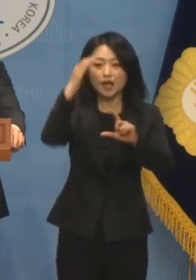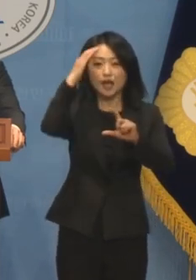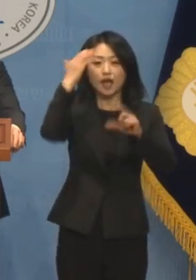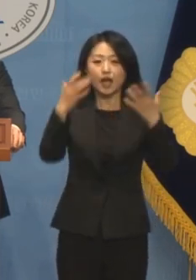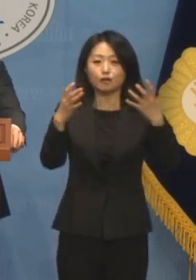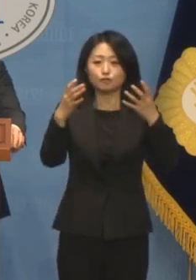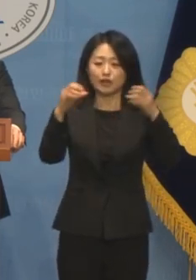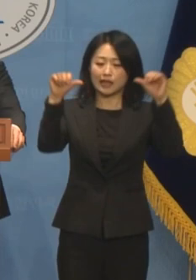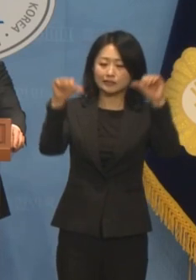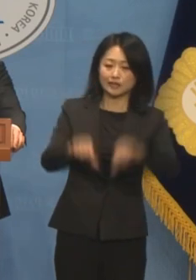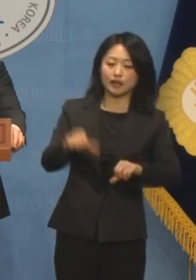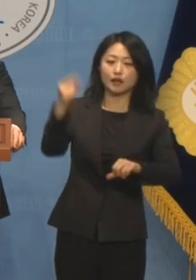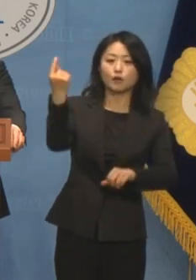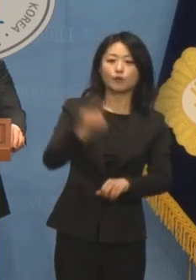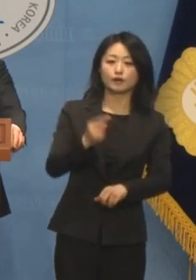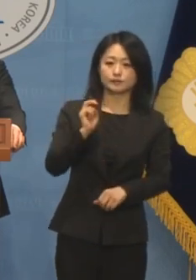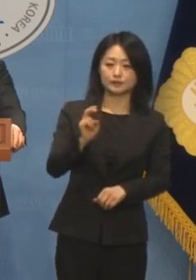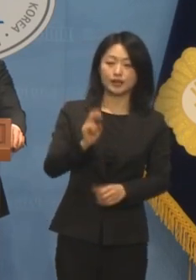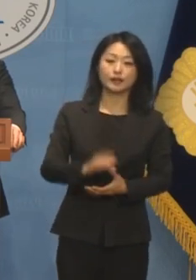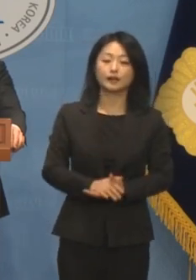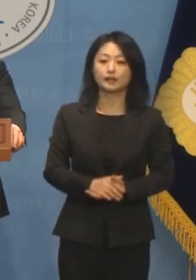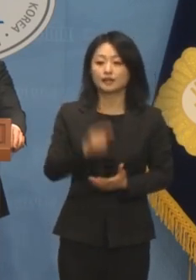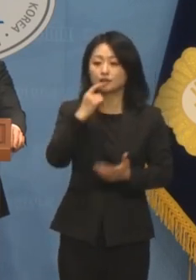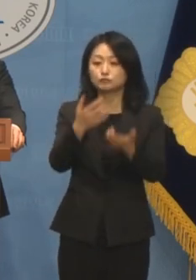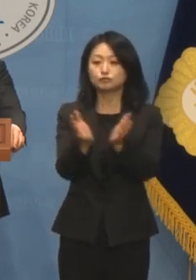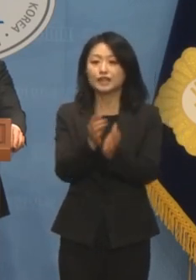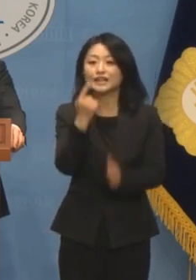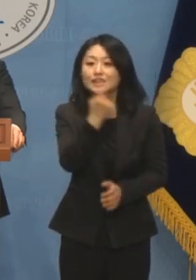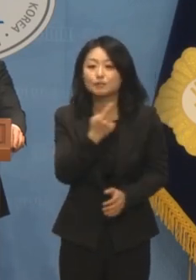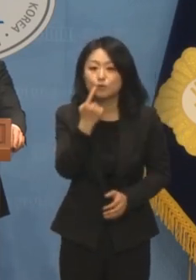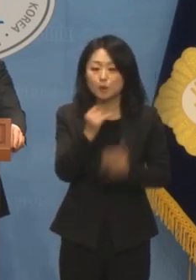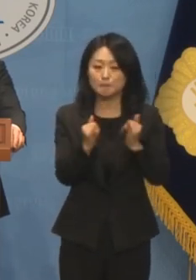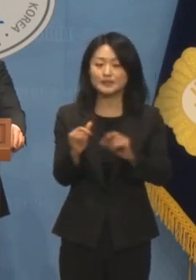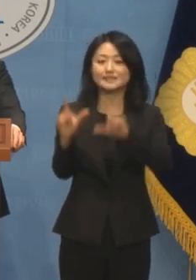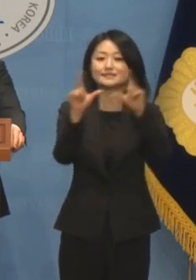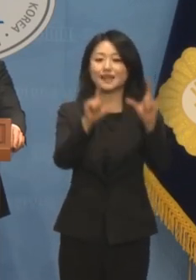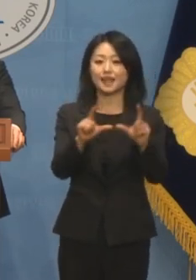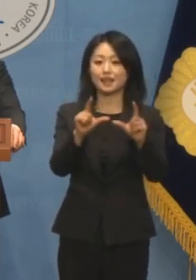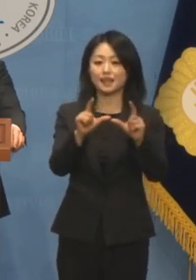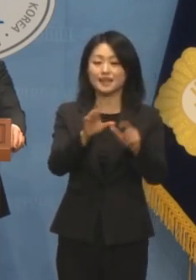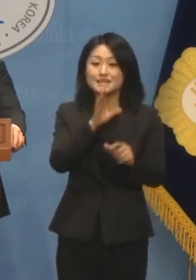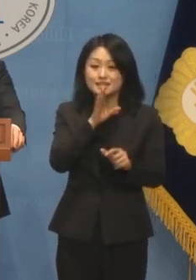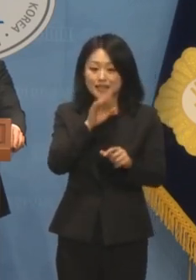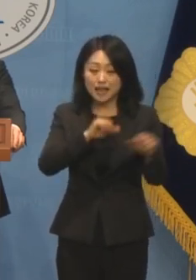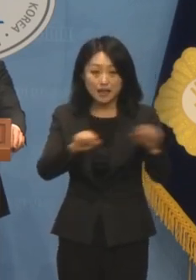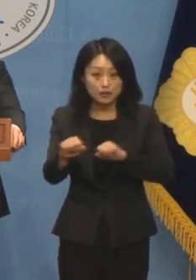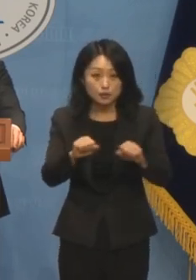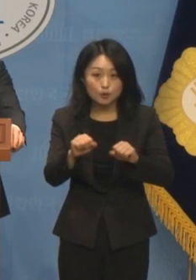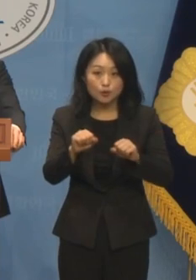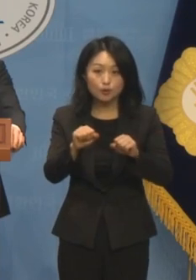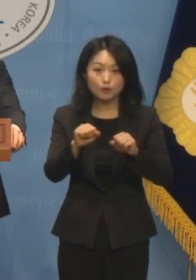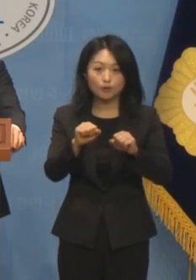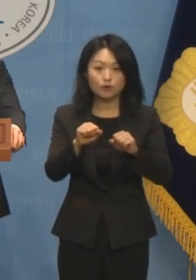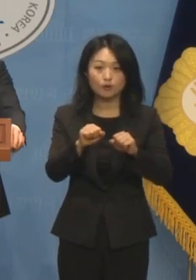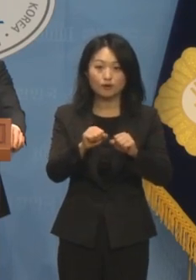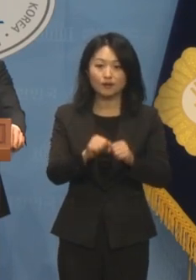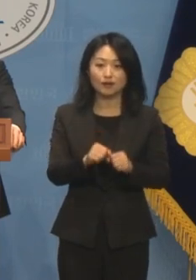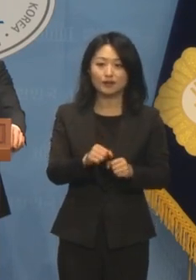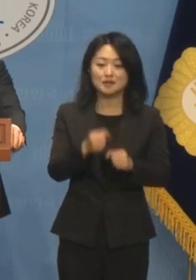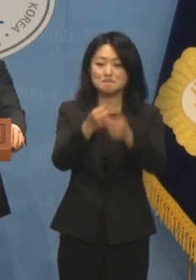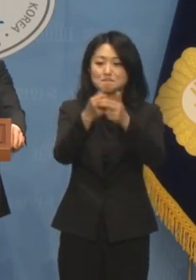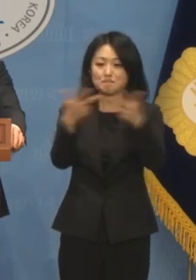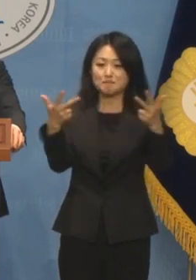대한민국의 재앙입니다. 민주당은 입으로 민심을 외치며 정작 행동은 면심만 쫓고